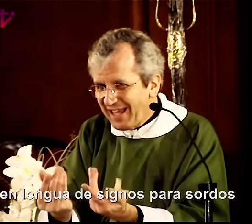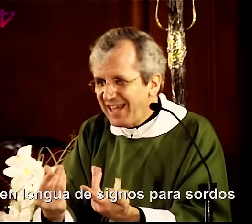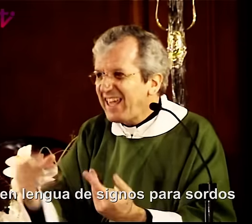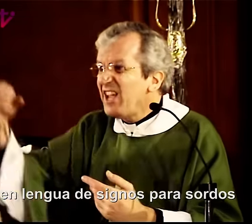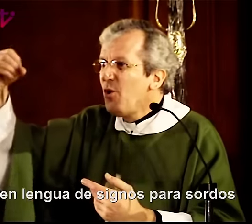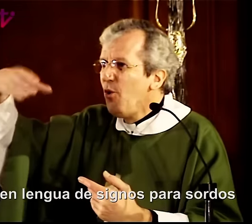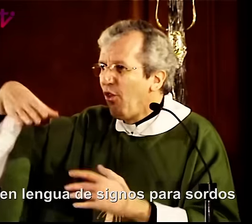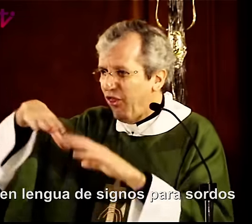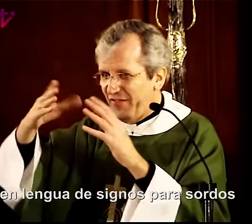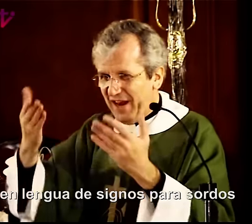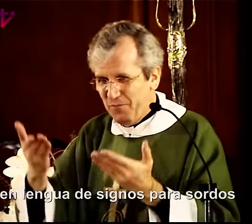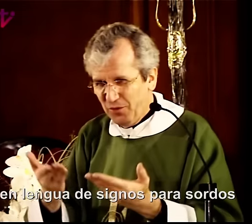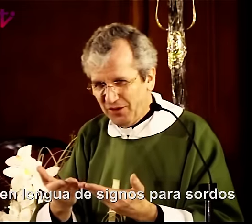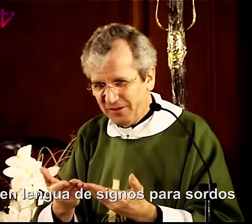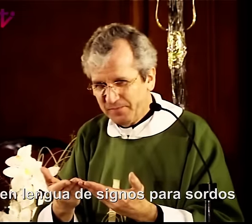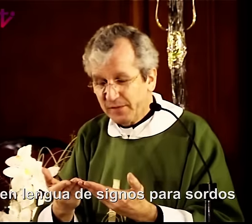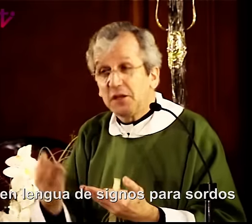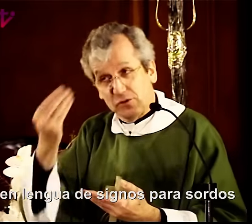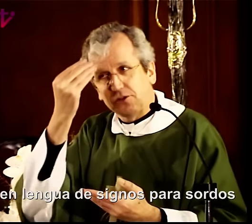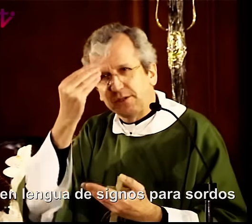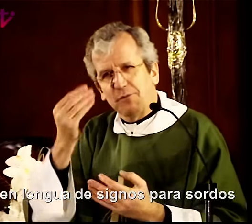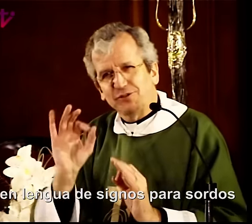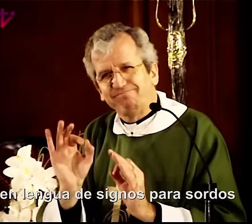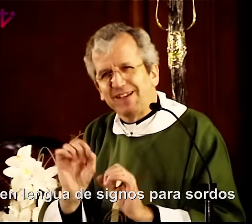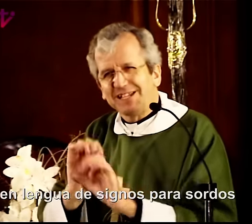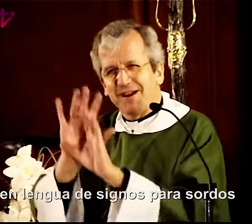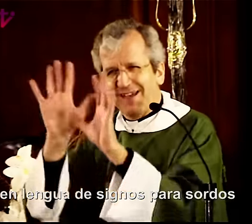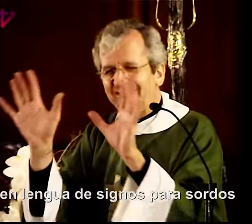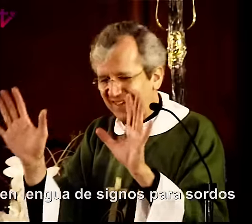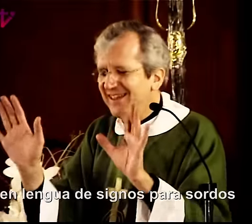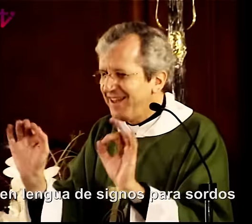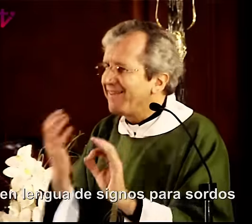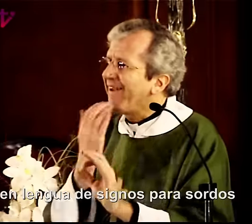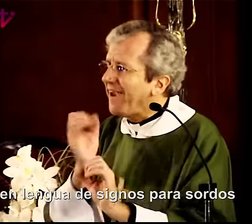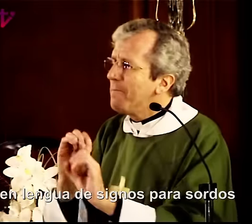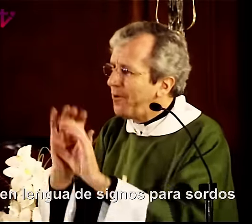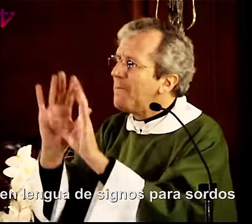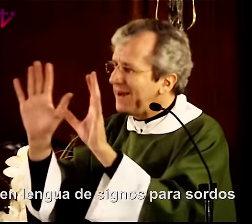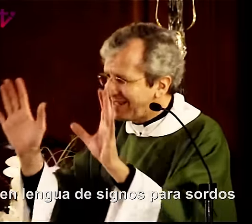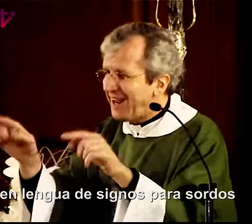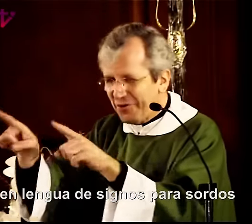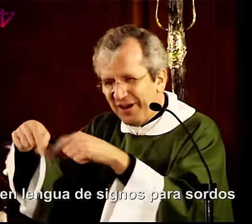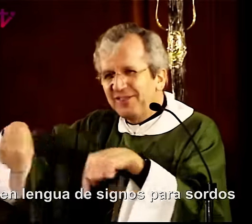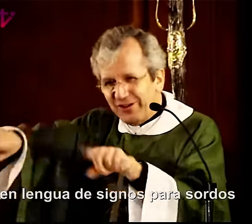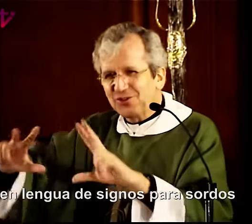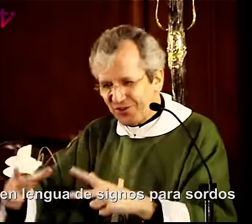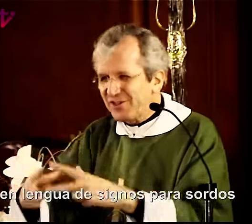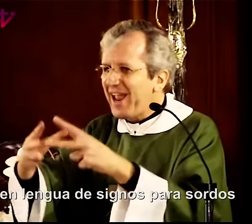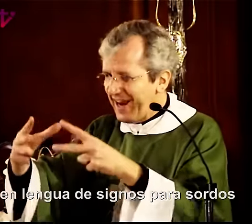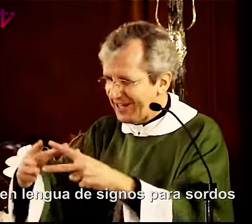y luz del mundo, y nosotros pensábamos, es verdad, qué ejemplo más claro de nosotros en la